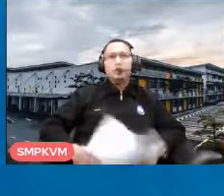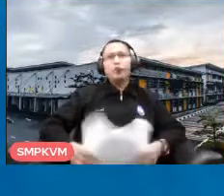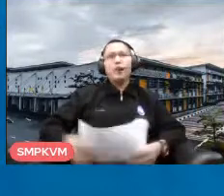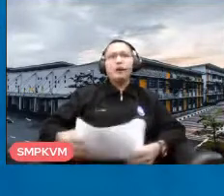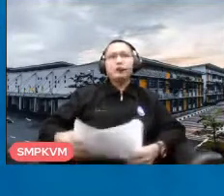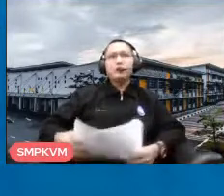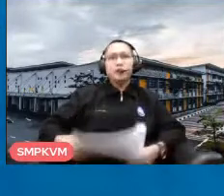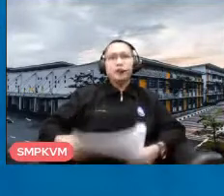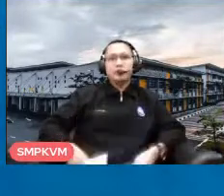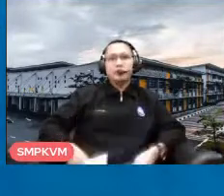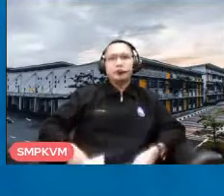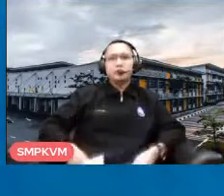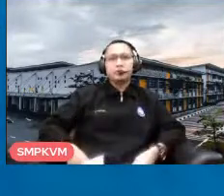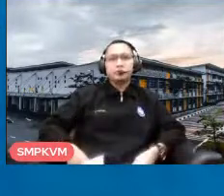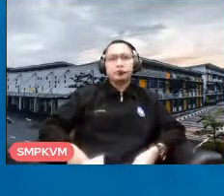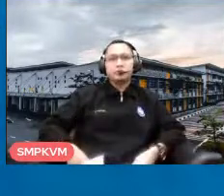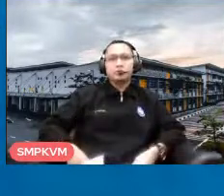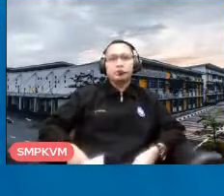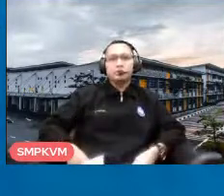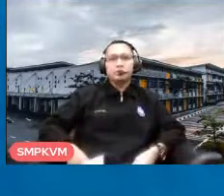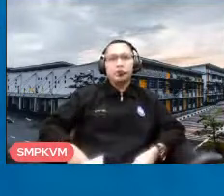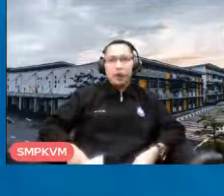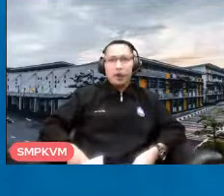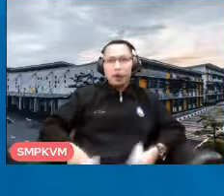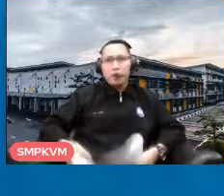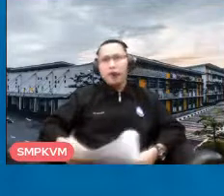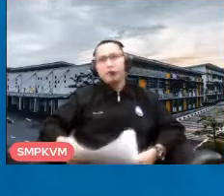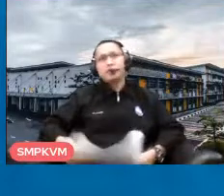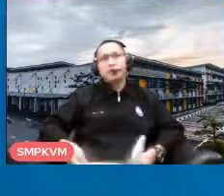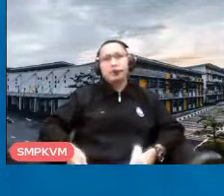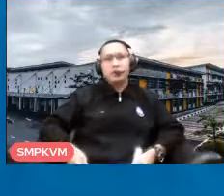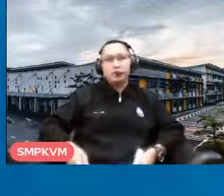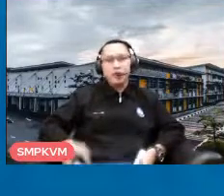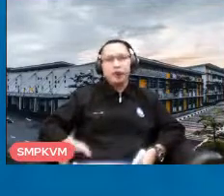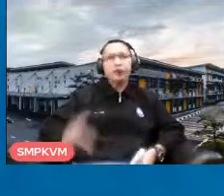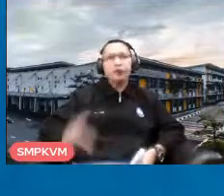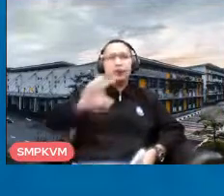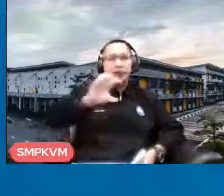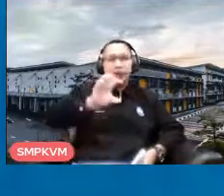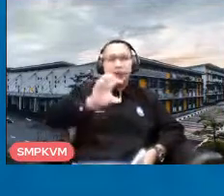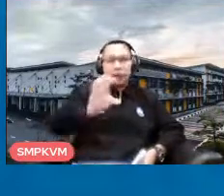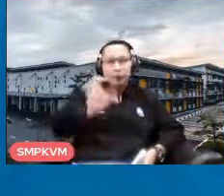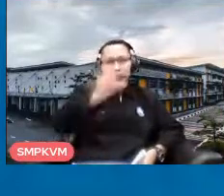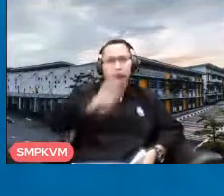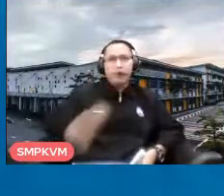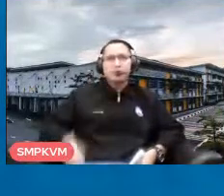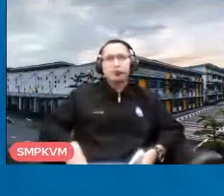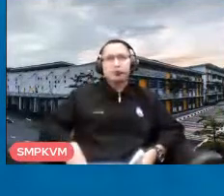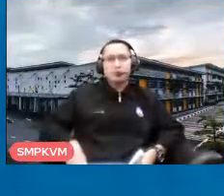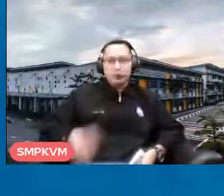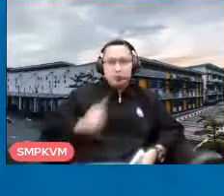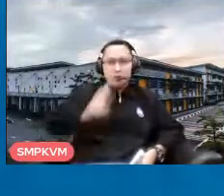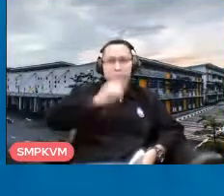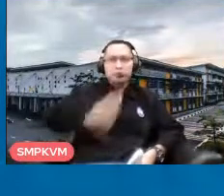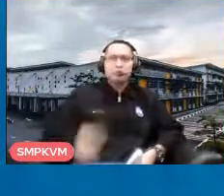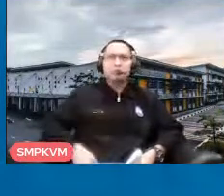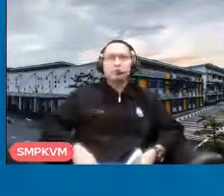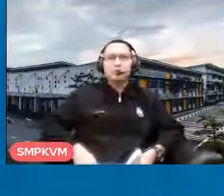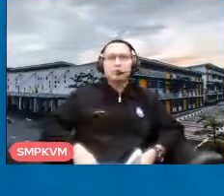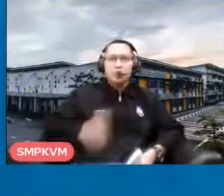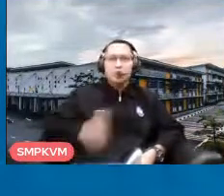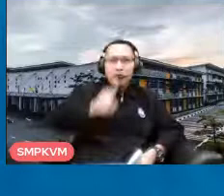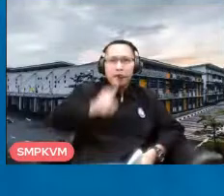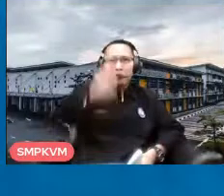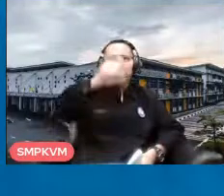eh hubungan cek atau hubungan sejenis scanning lelaki perempuan berlaku